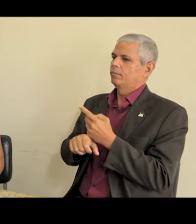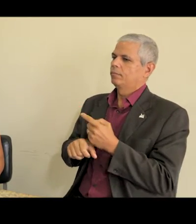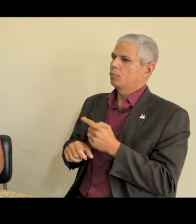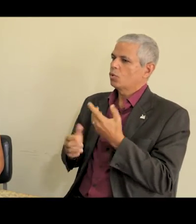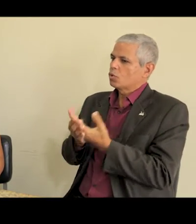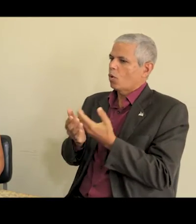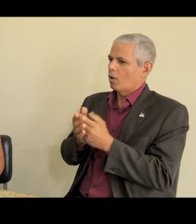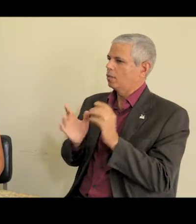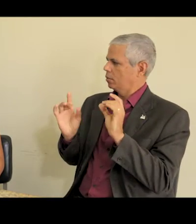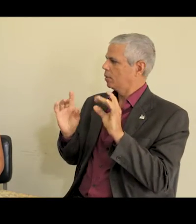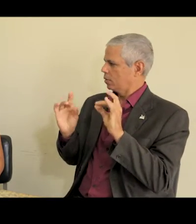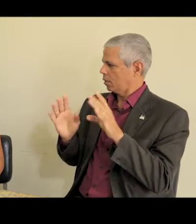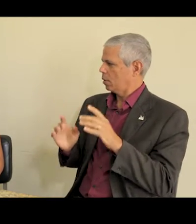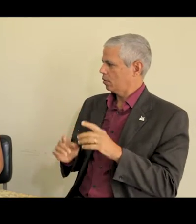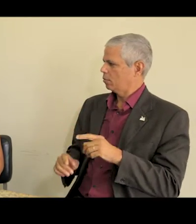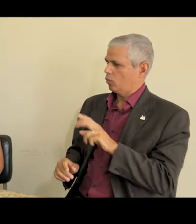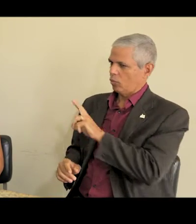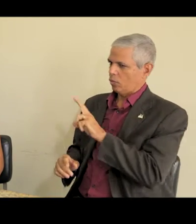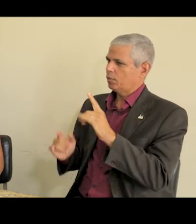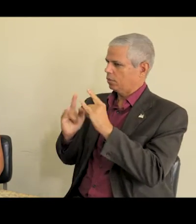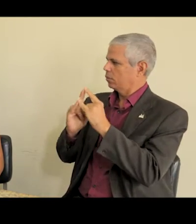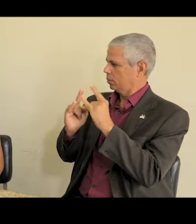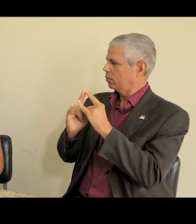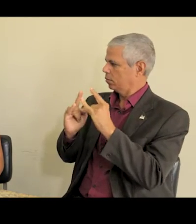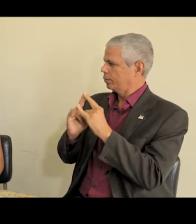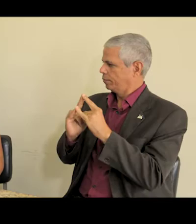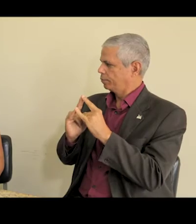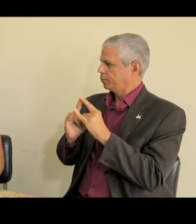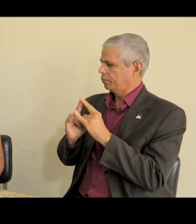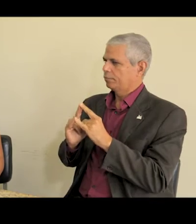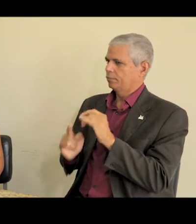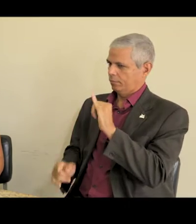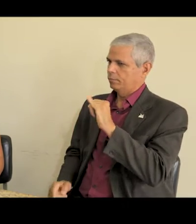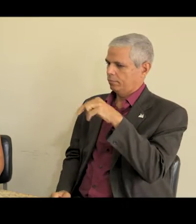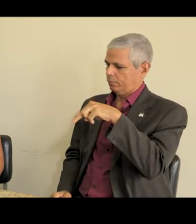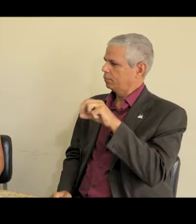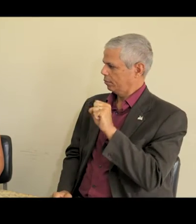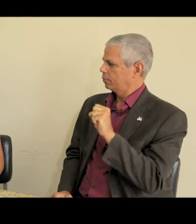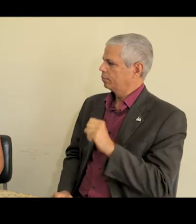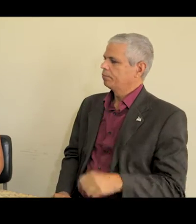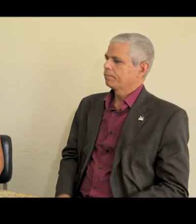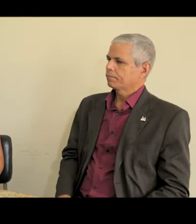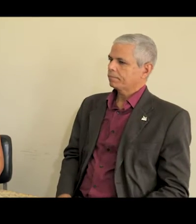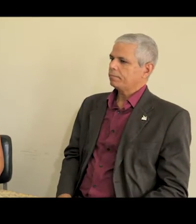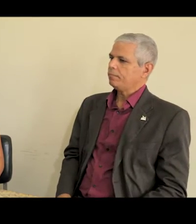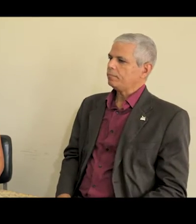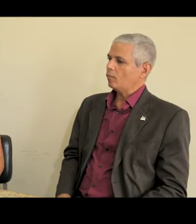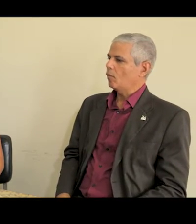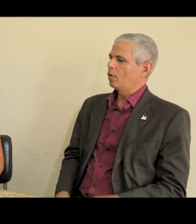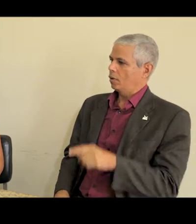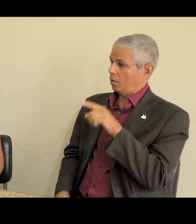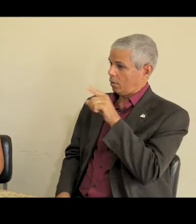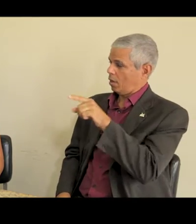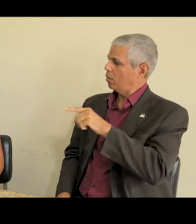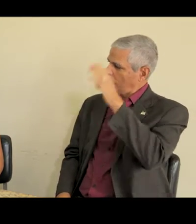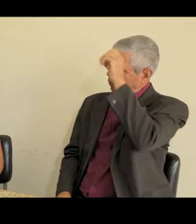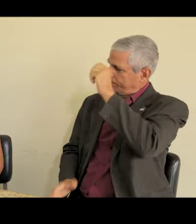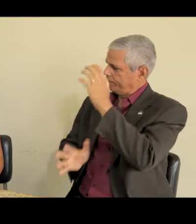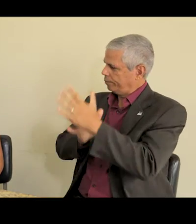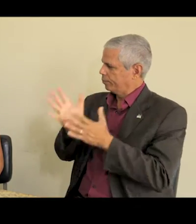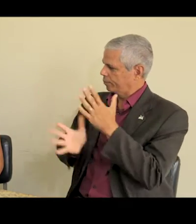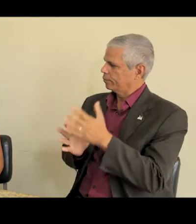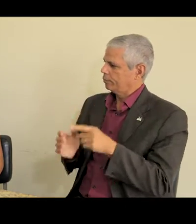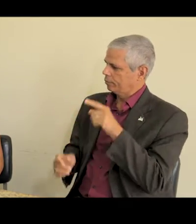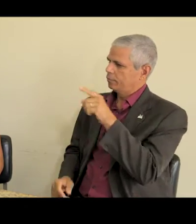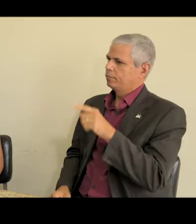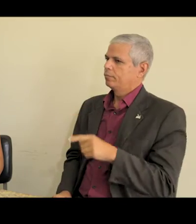minha família começou a procurar um colégio especial, né, para eu estudar. Lá no INES, Instituto Nacional de